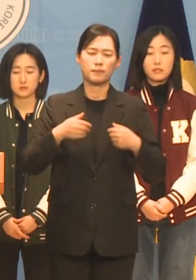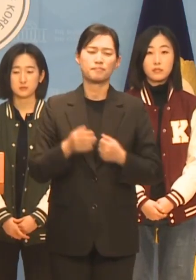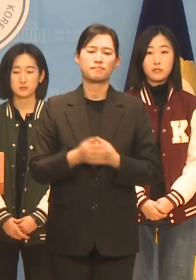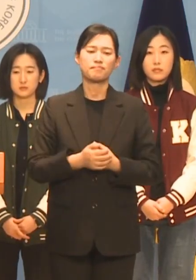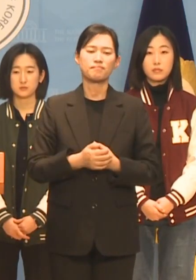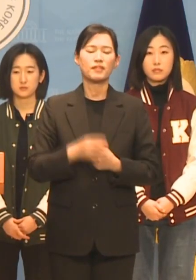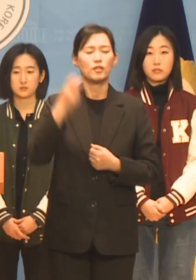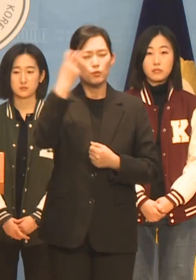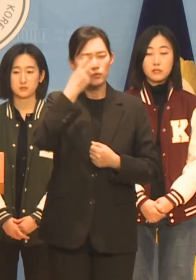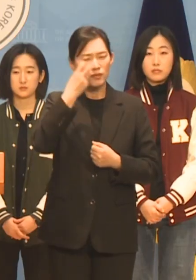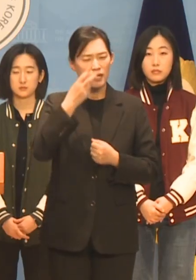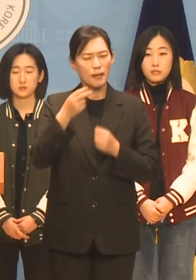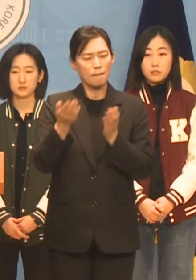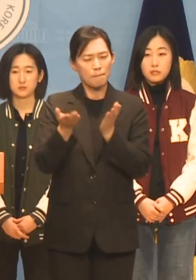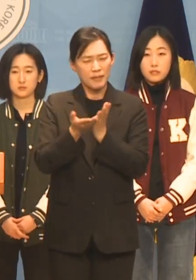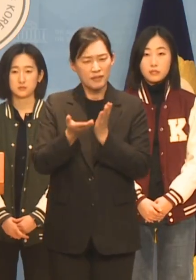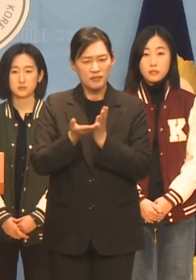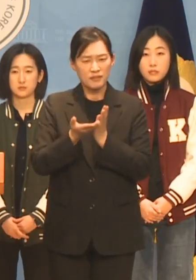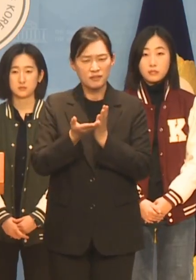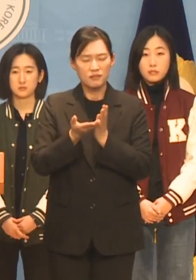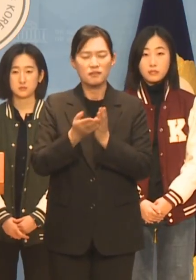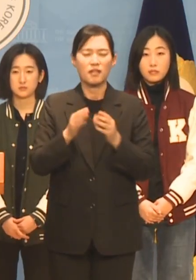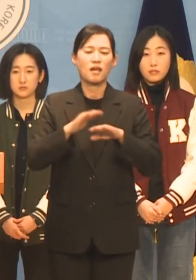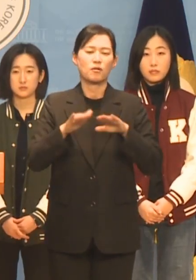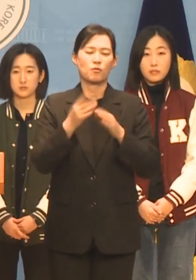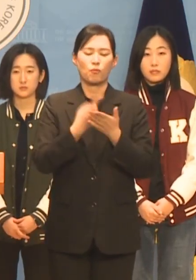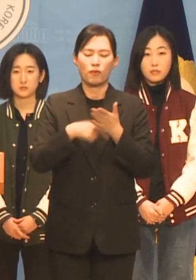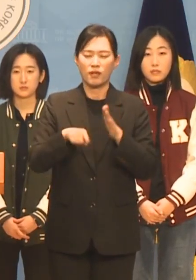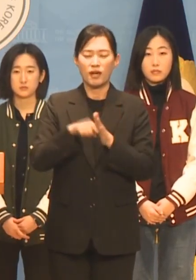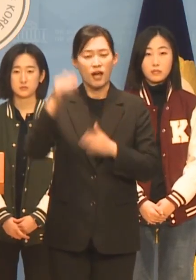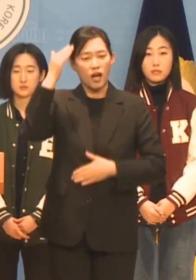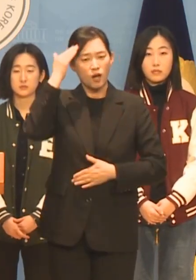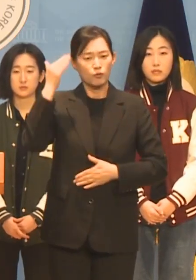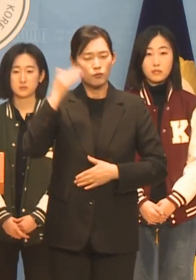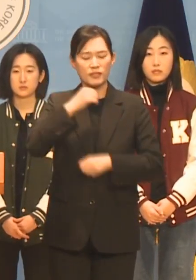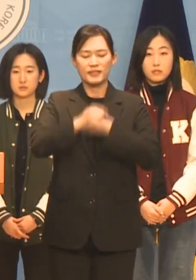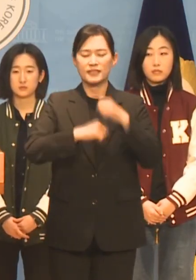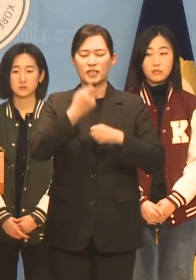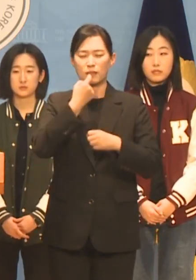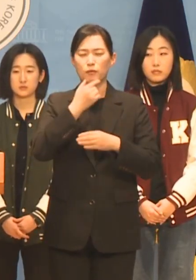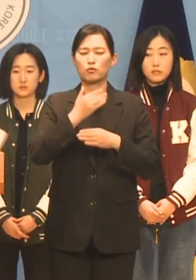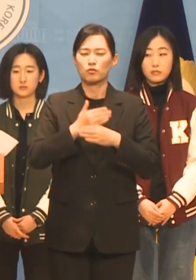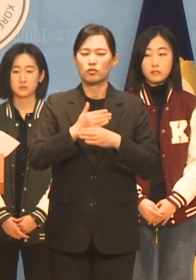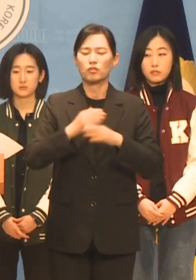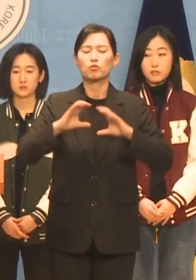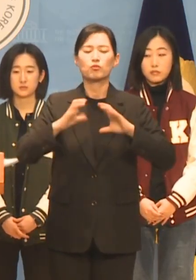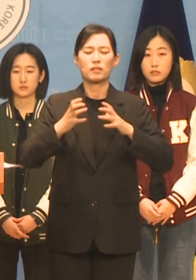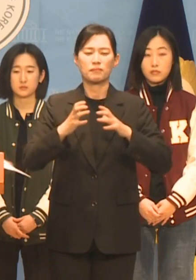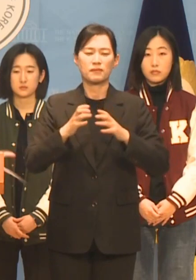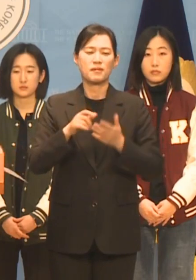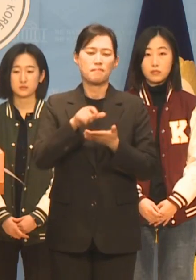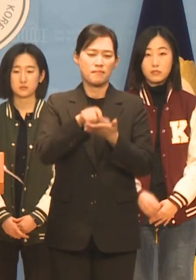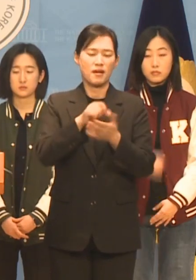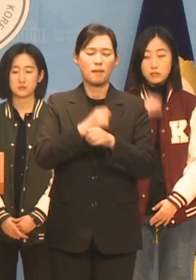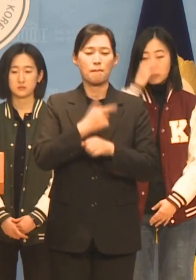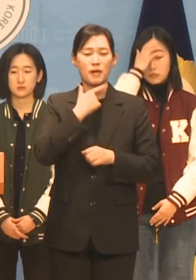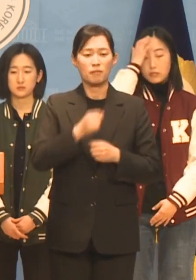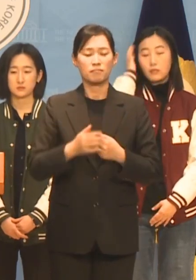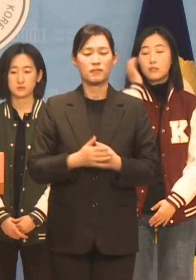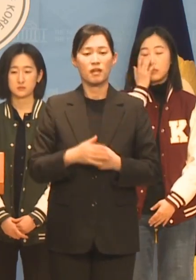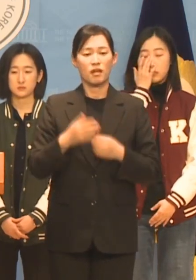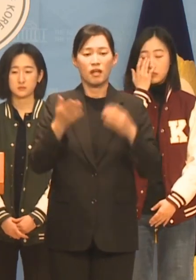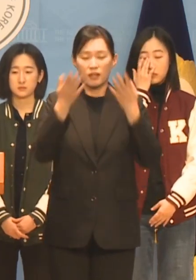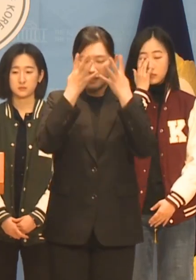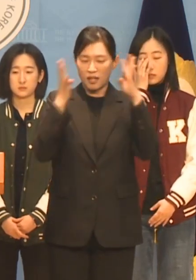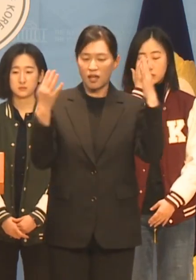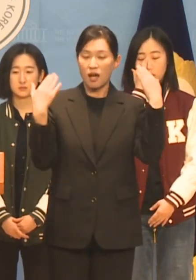대진연에 대한 수사와 이에 합당한 조치를 통해 대한민국은 자유민주주의 국가임을 명시할 것을 요청드립니다. 다음으로 대학가에서 대진연의